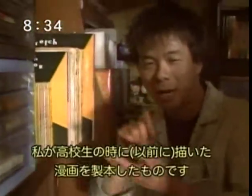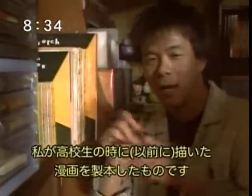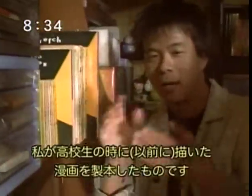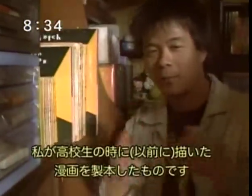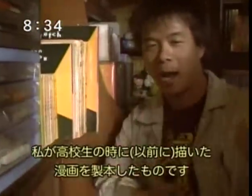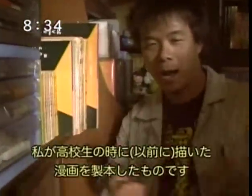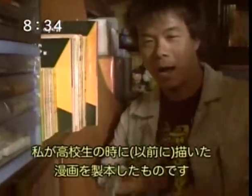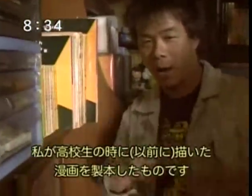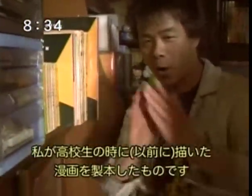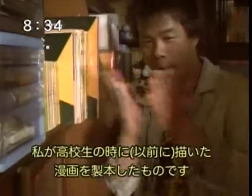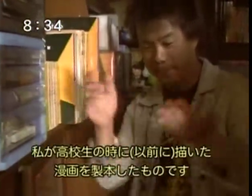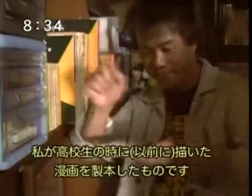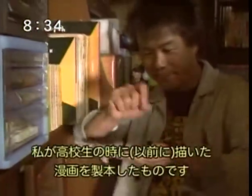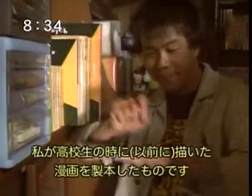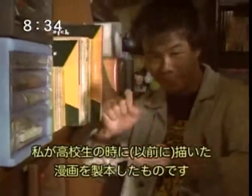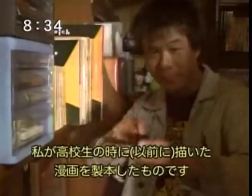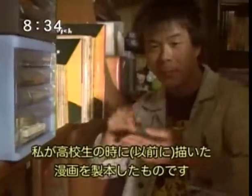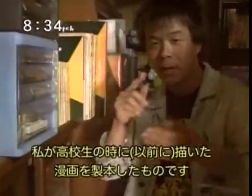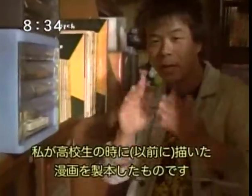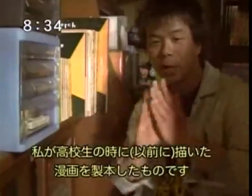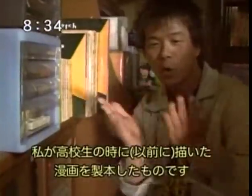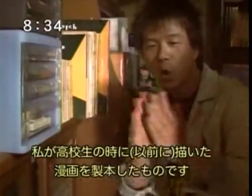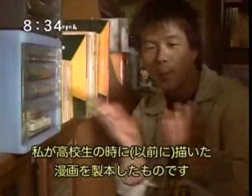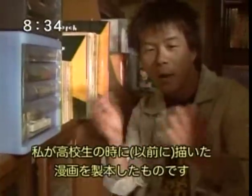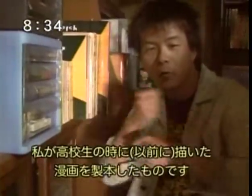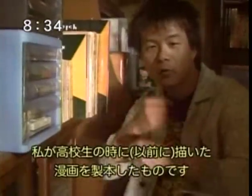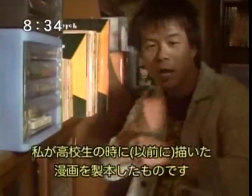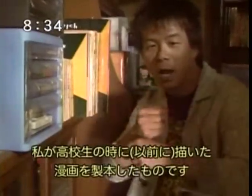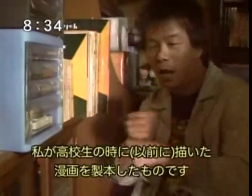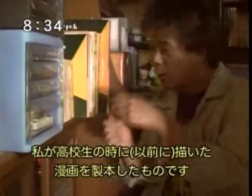私が高校生の時に書いた漫画を製本したものです。